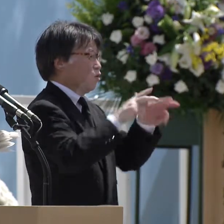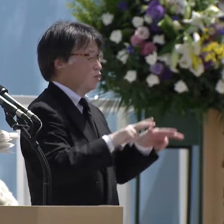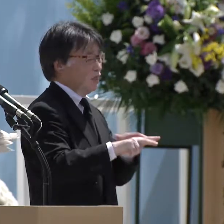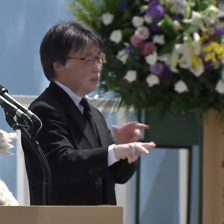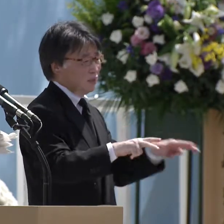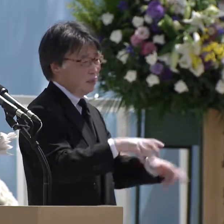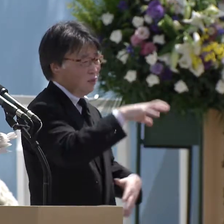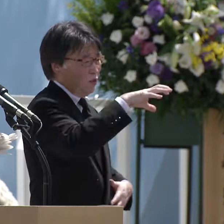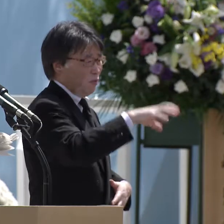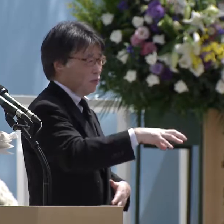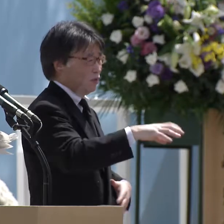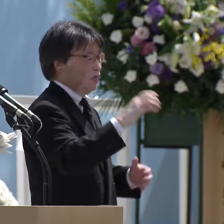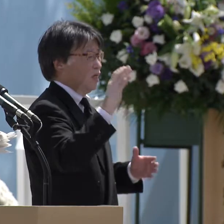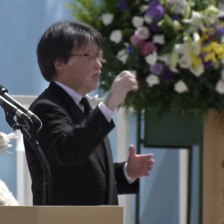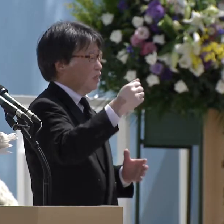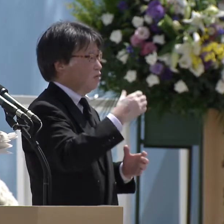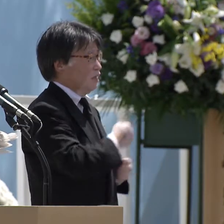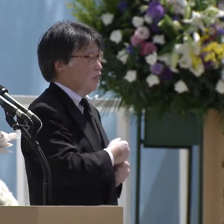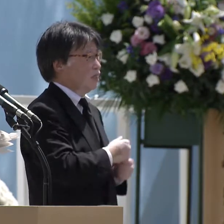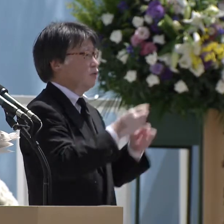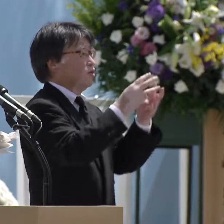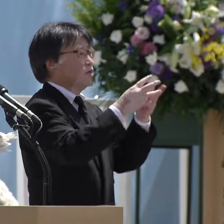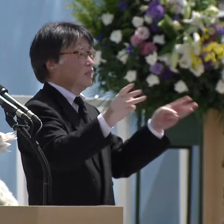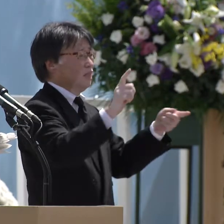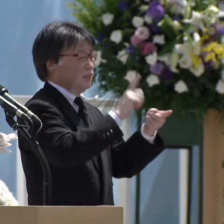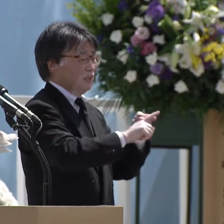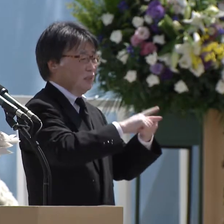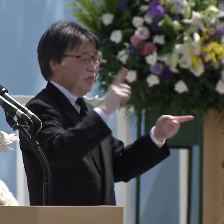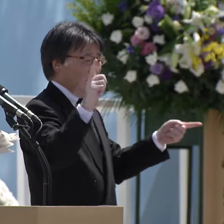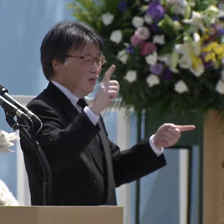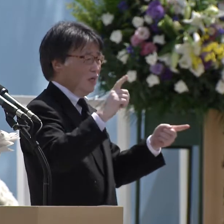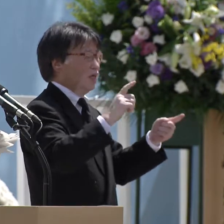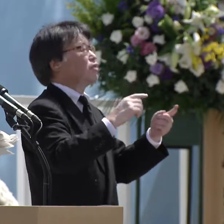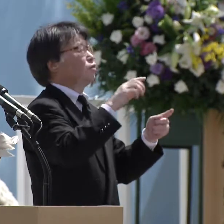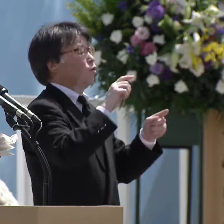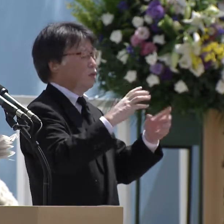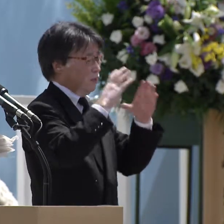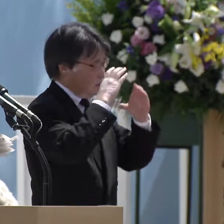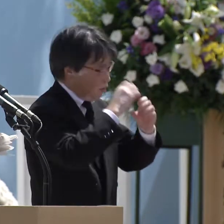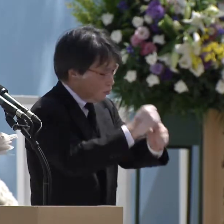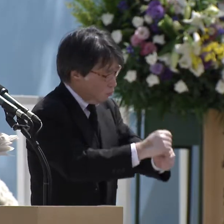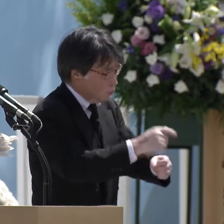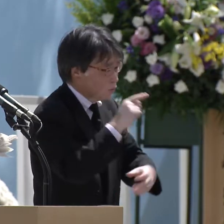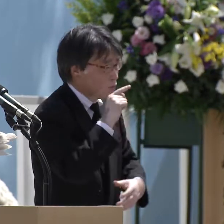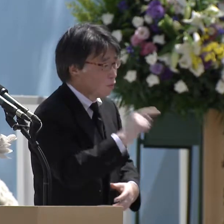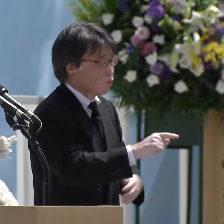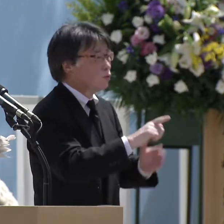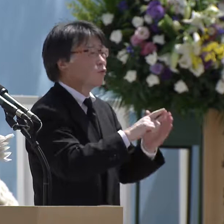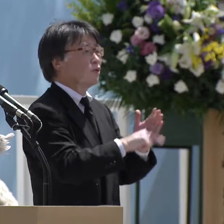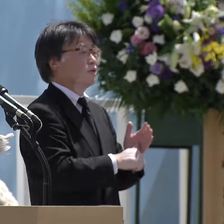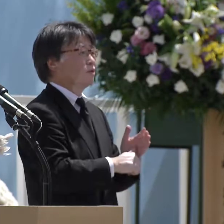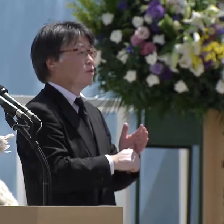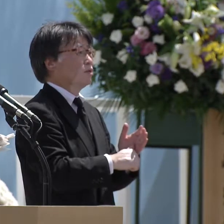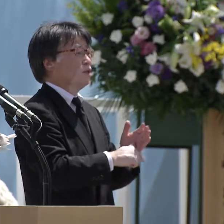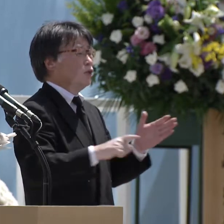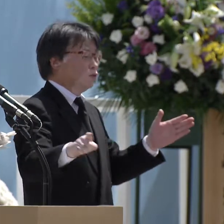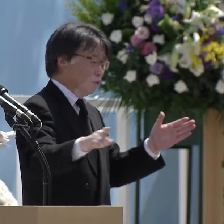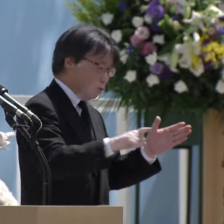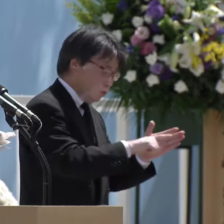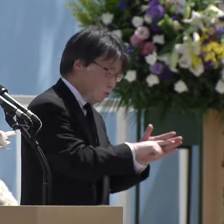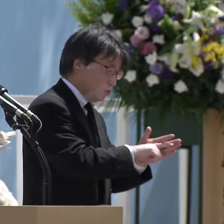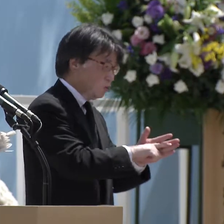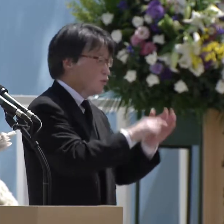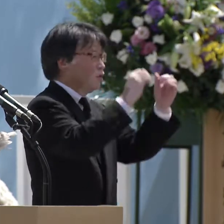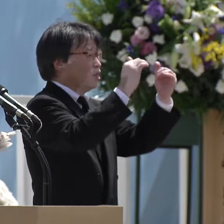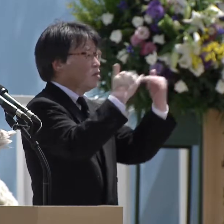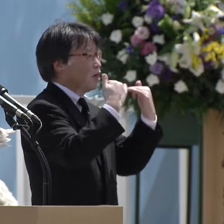において核兵器の非人道的な被害に焦点が当てられるようになる中、長年にわたる被